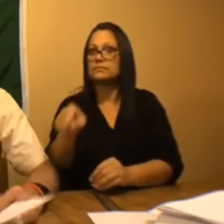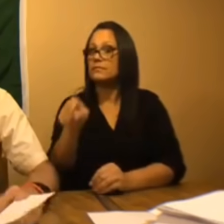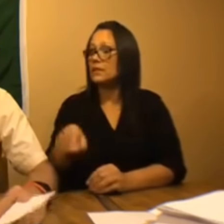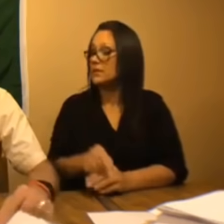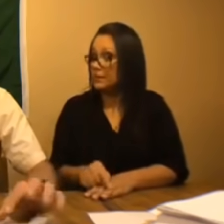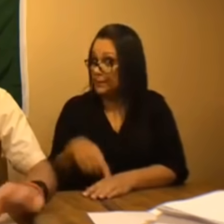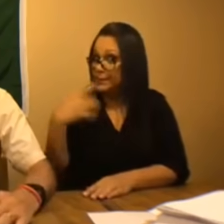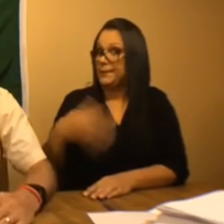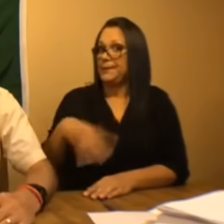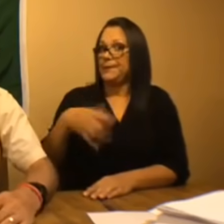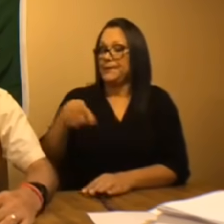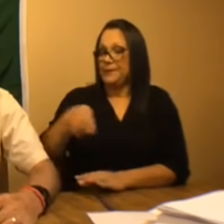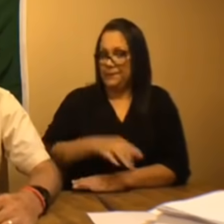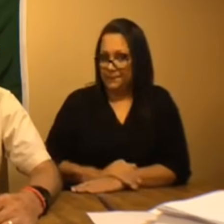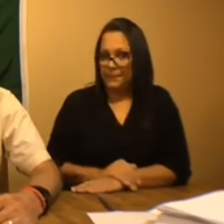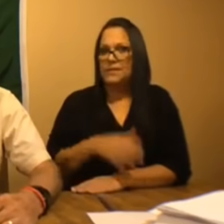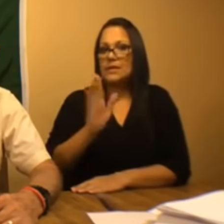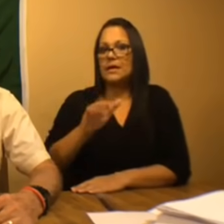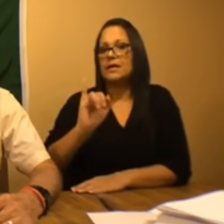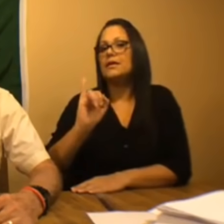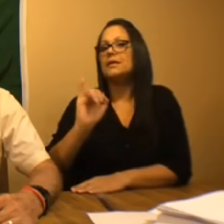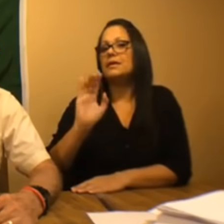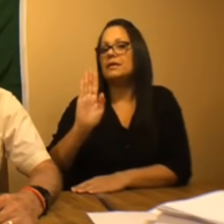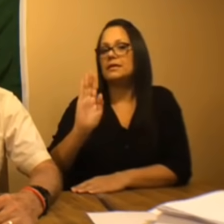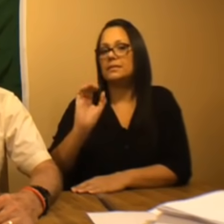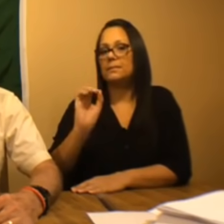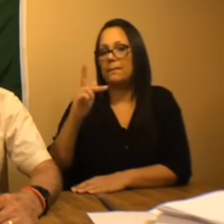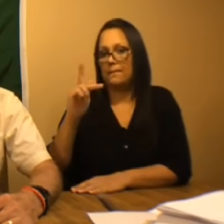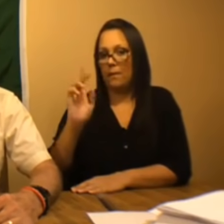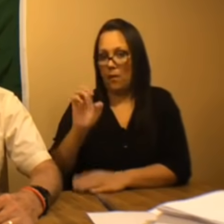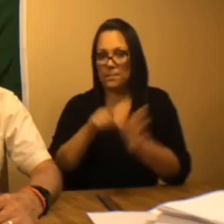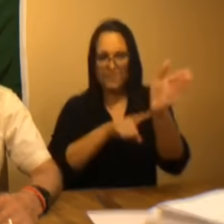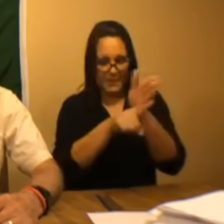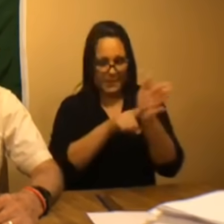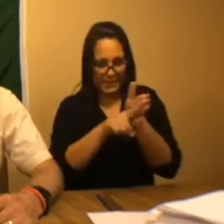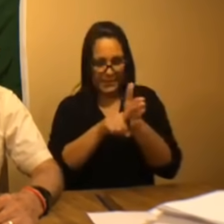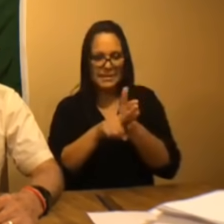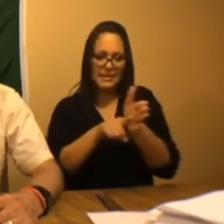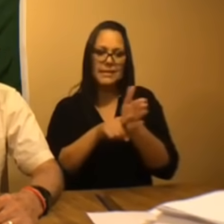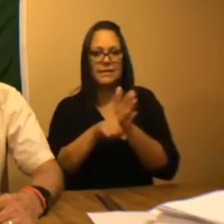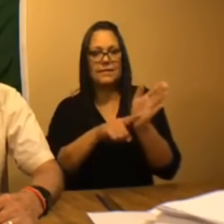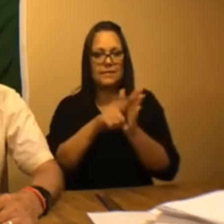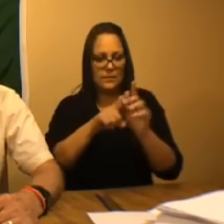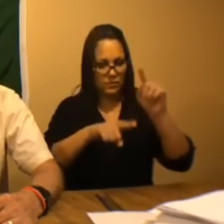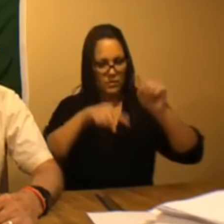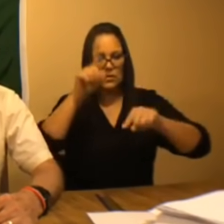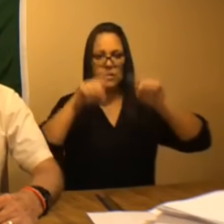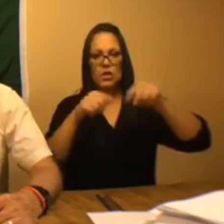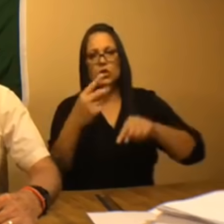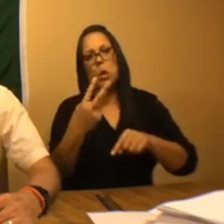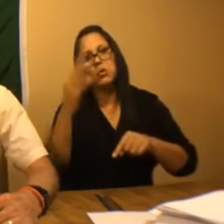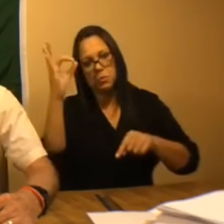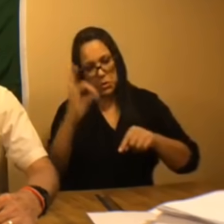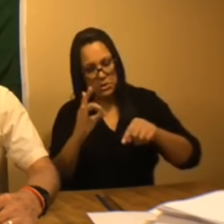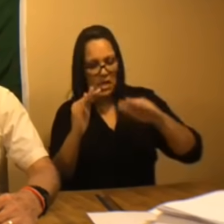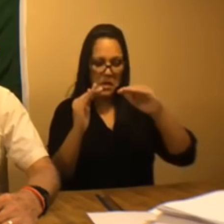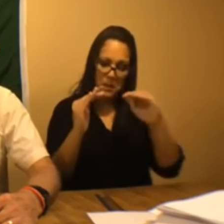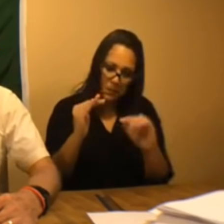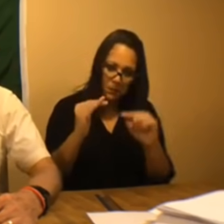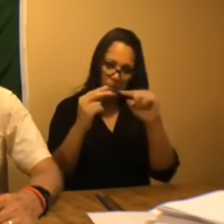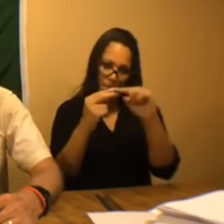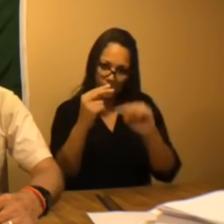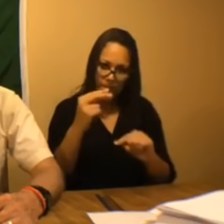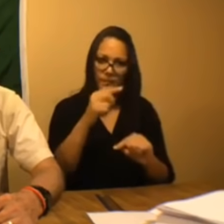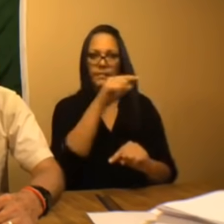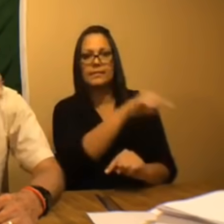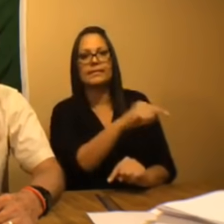né? Tem uma pesquisa do Ibope agora, eu caí, eu oscilei na margem de erro 2 para baixo, né? O outro, o Haddad,